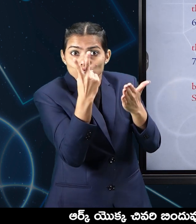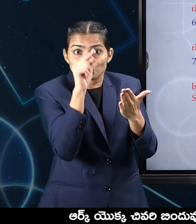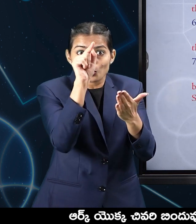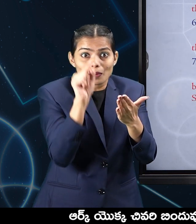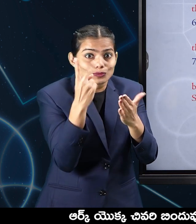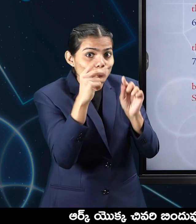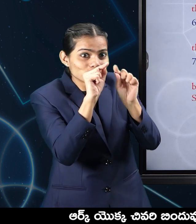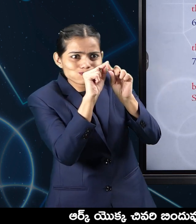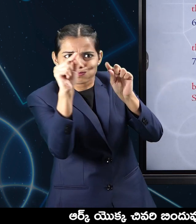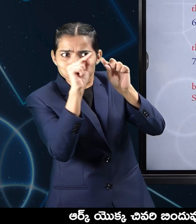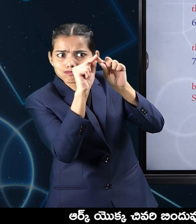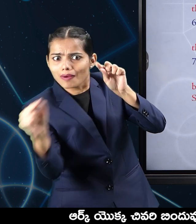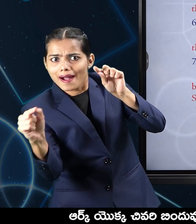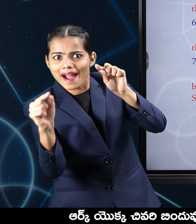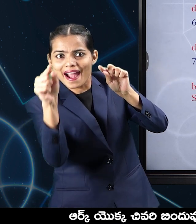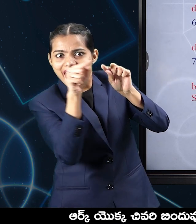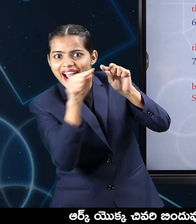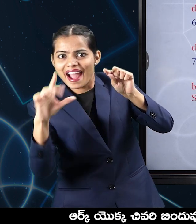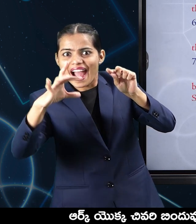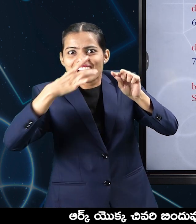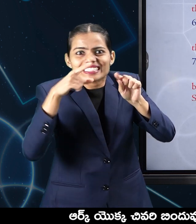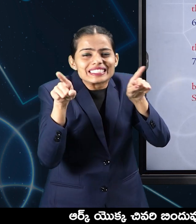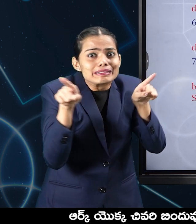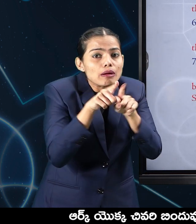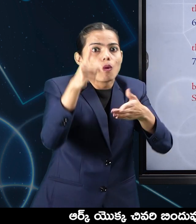ద్వారా చేసిన ప్రాంతాన్ని సెక్టార్ అంటారు.